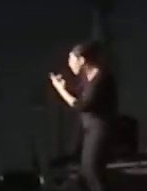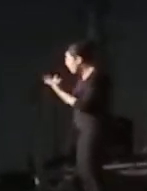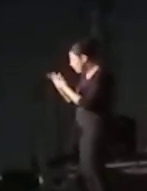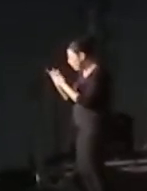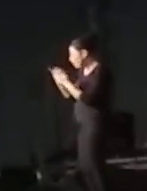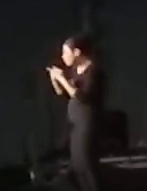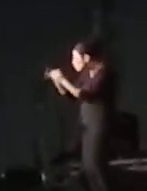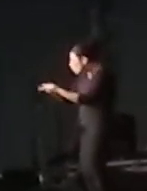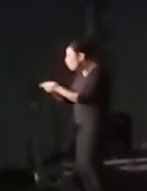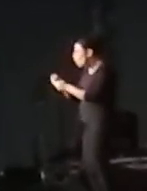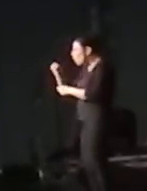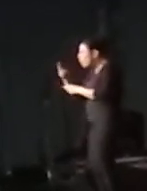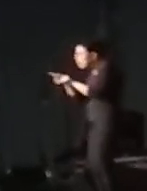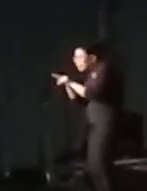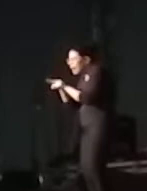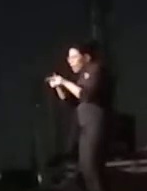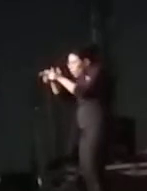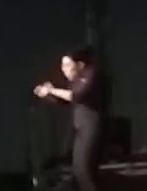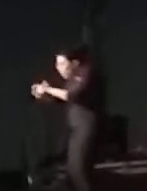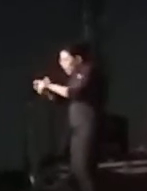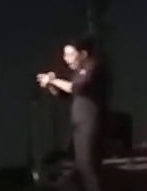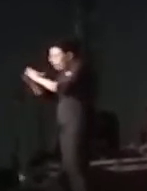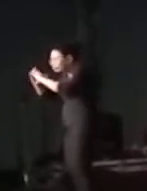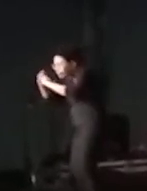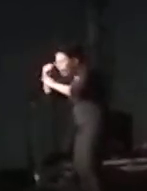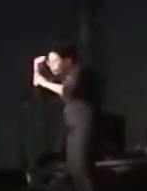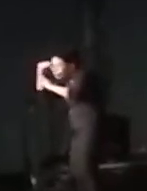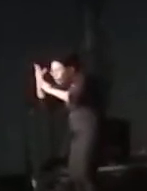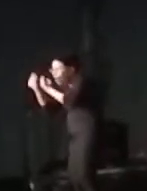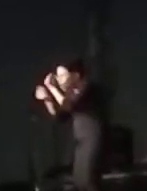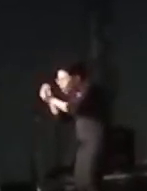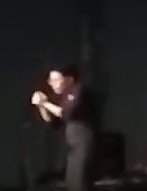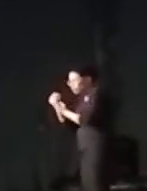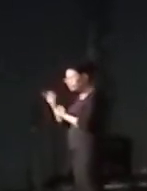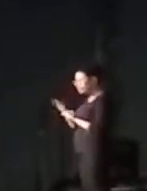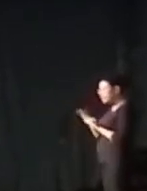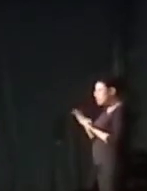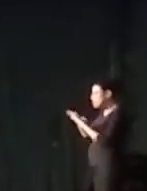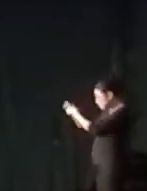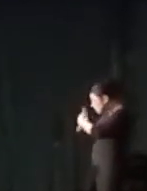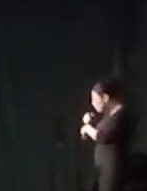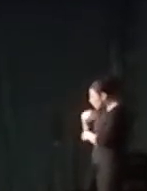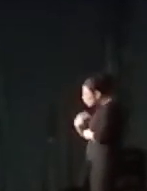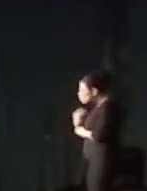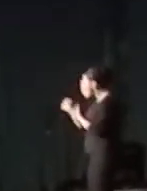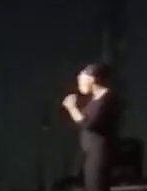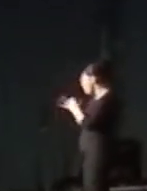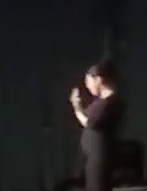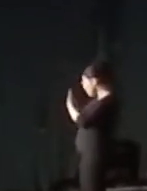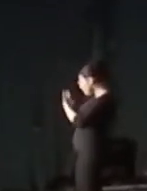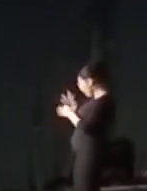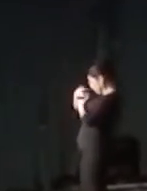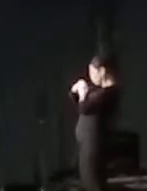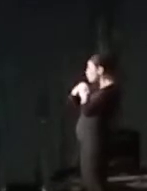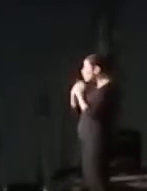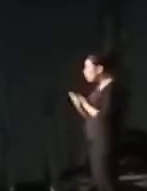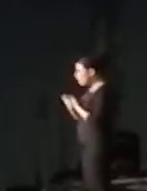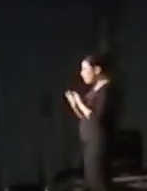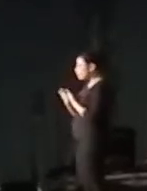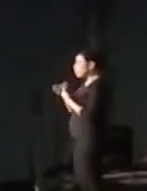penitenciárias, até manicômios, para conversar com eles. Me fala um pouquinho para a gente de como você se prepara para isso, para estar ali frente